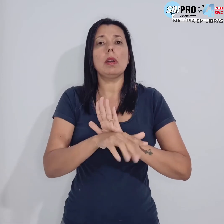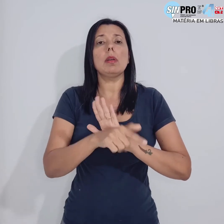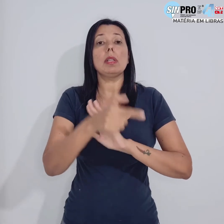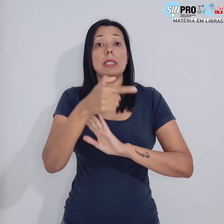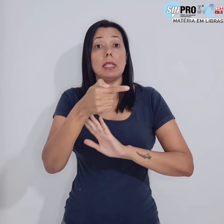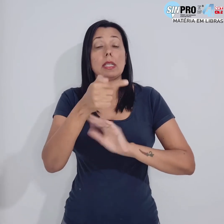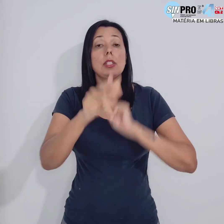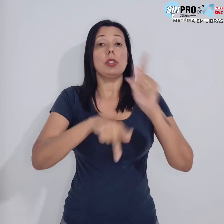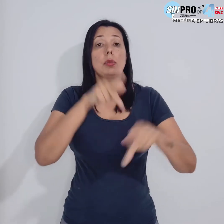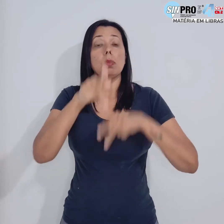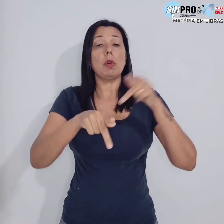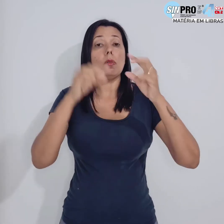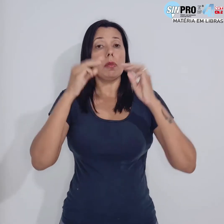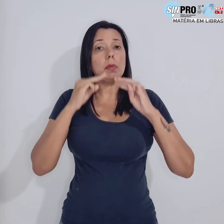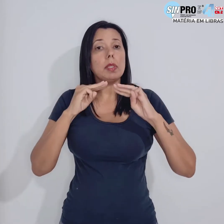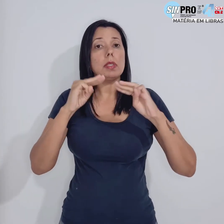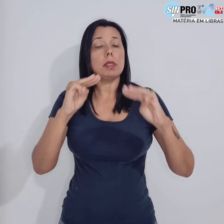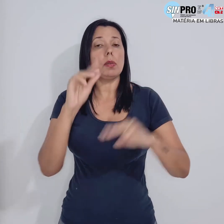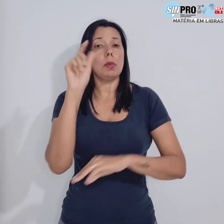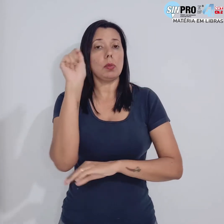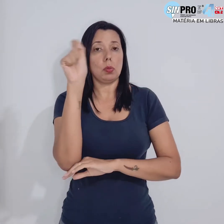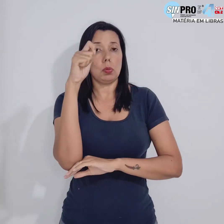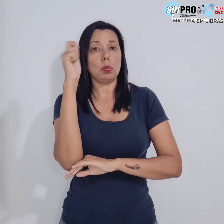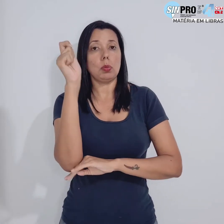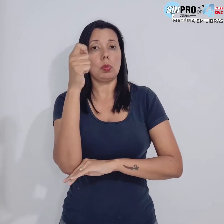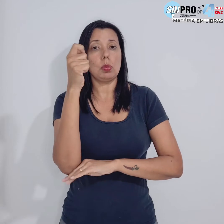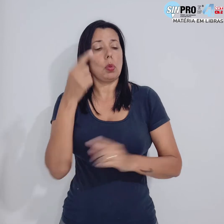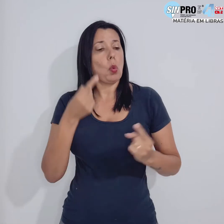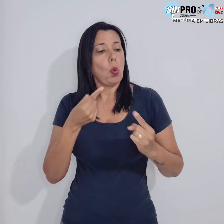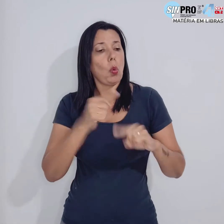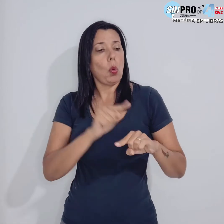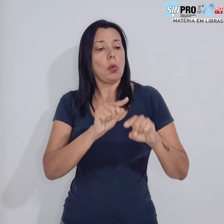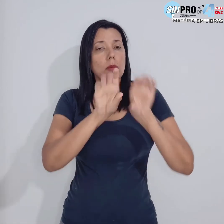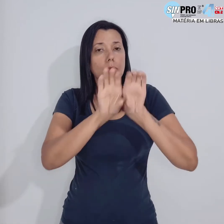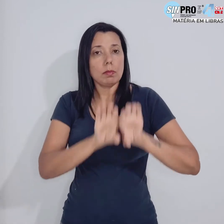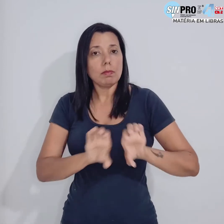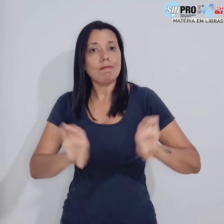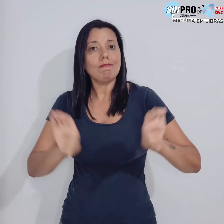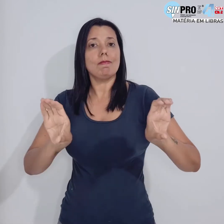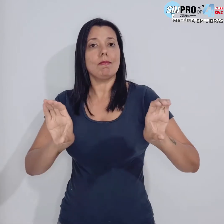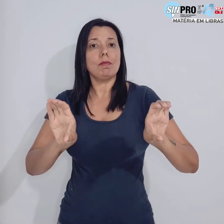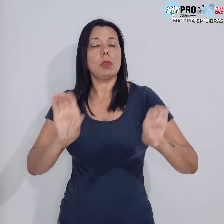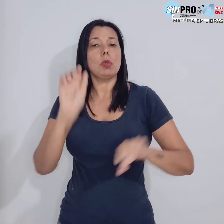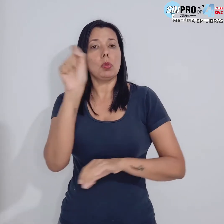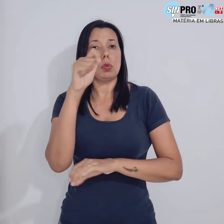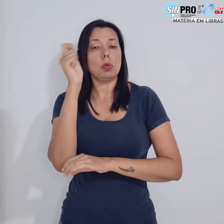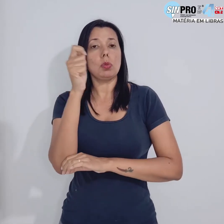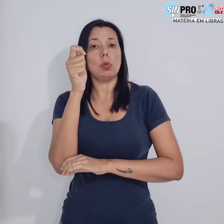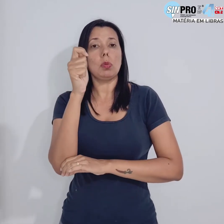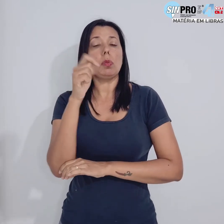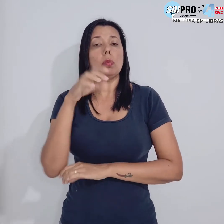Sete Povos das Missões, Rio Grande do Sul, contra a divisão da América do Sul entre portugueses